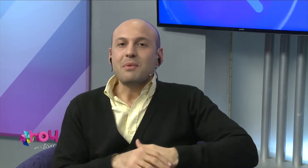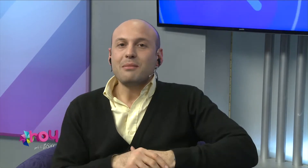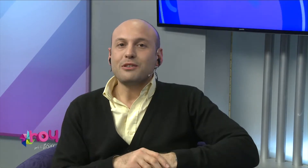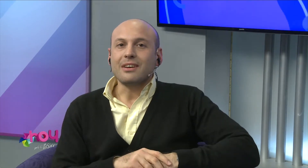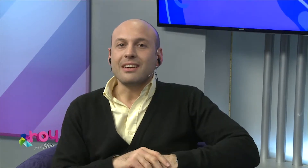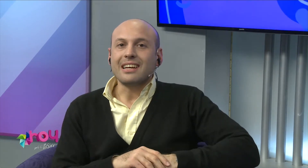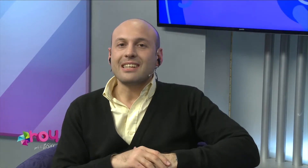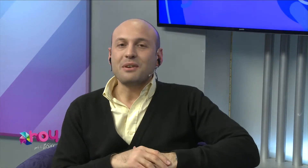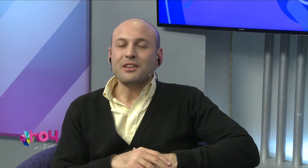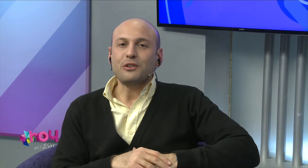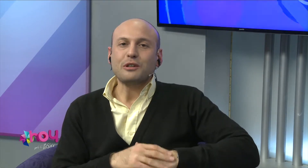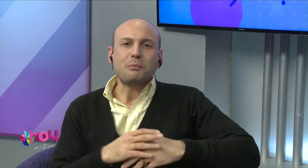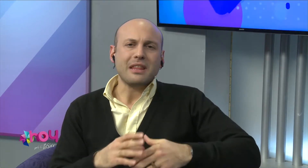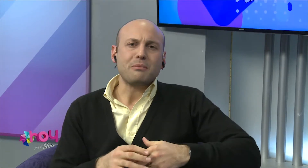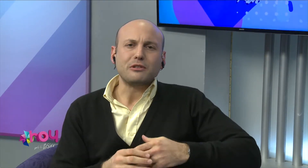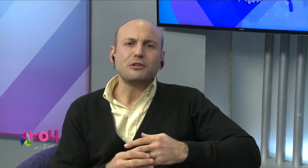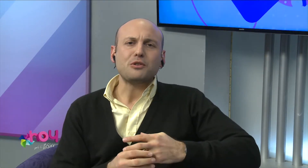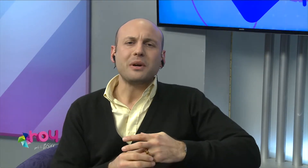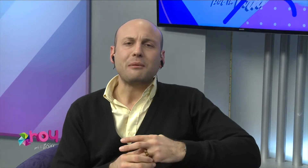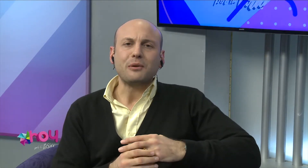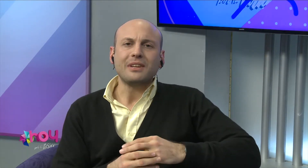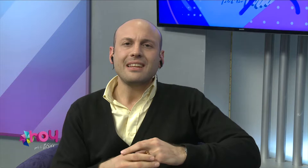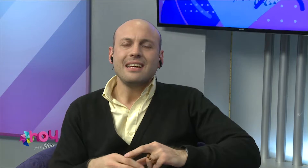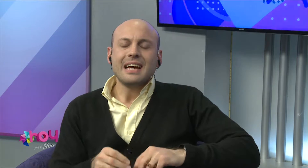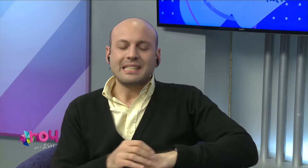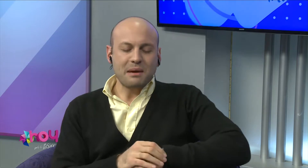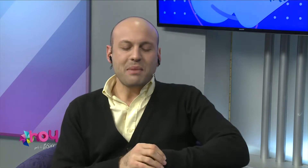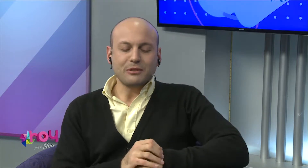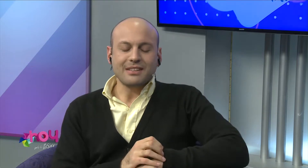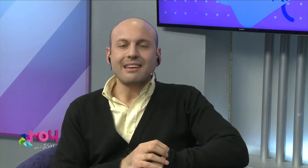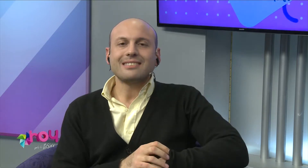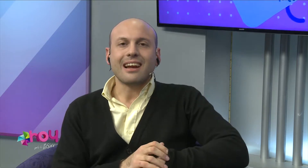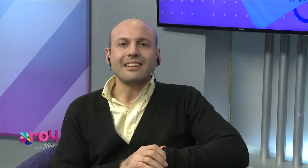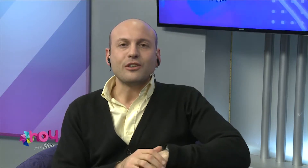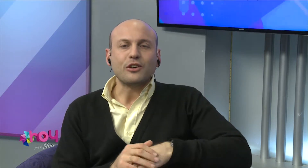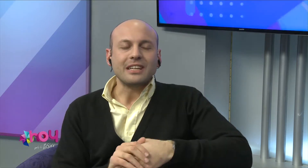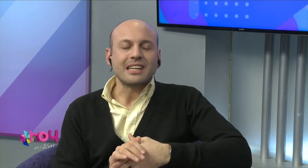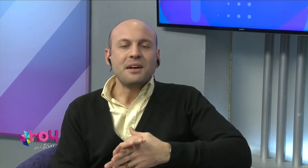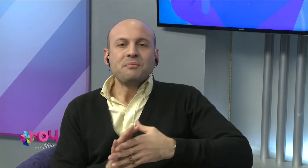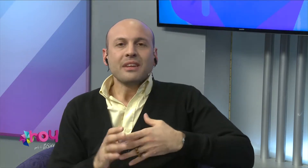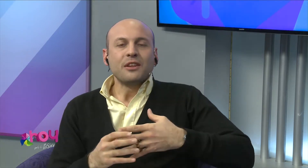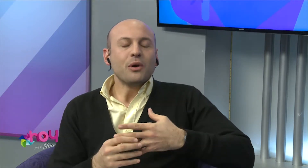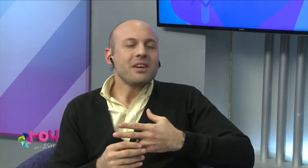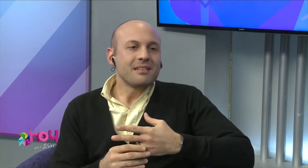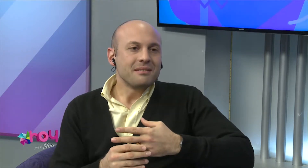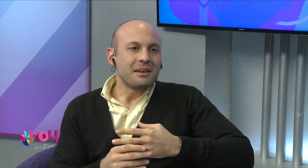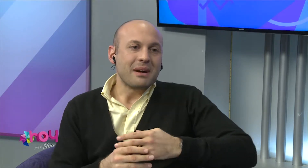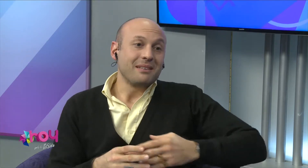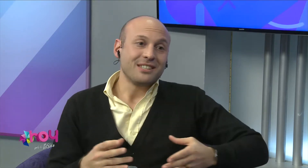Vemos, ella ha venido con toda su predisposición, su buena voluntad, así que vamos a seguir charlando con ella. Noemí, maravilloso